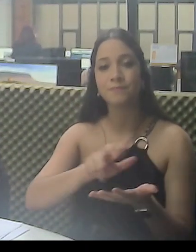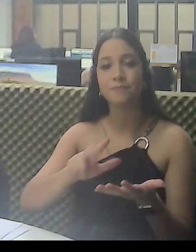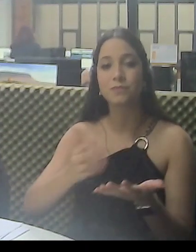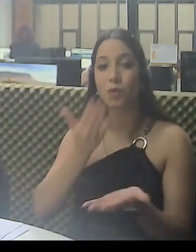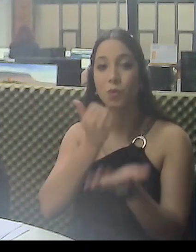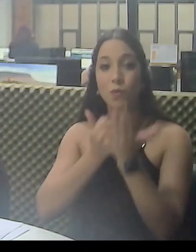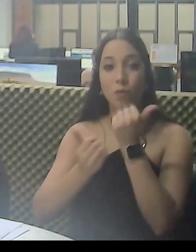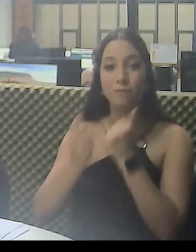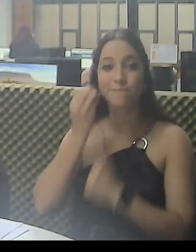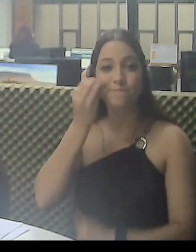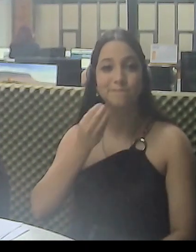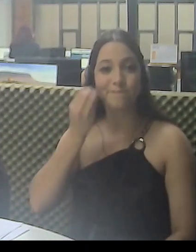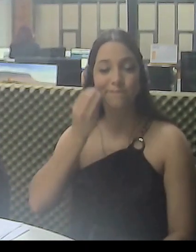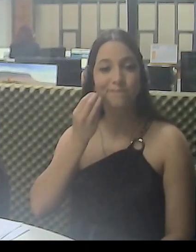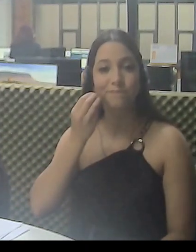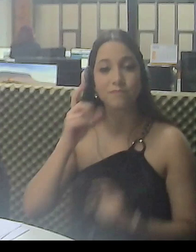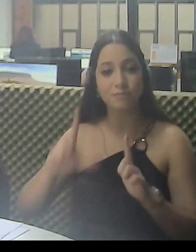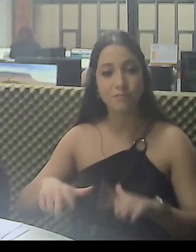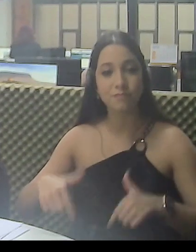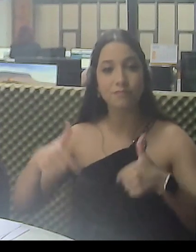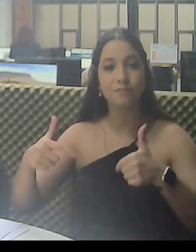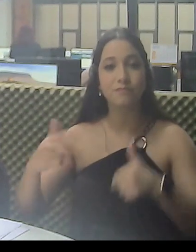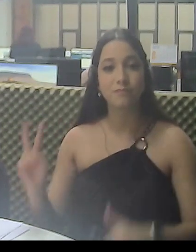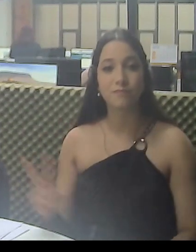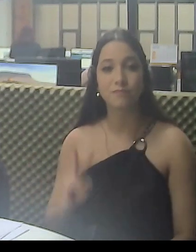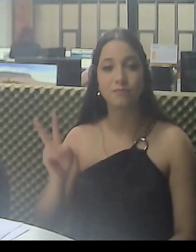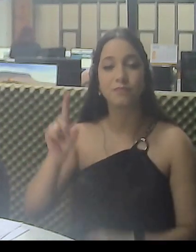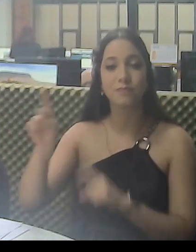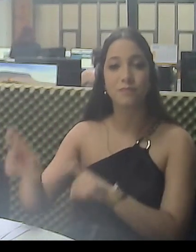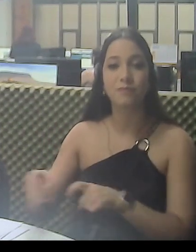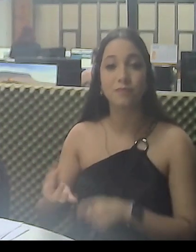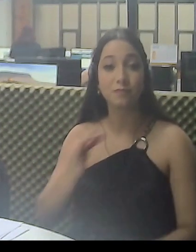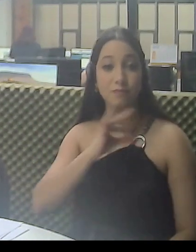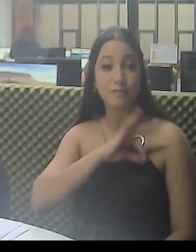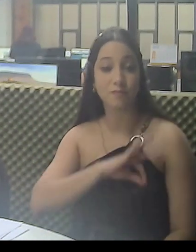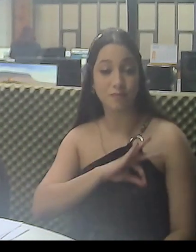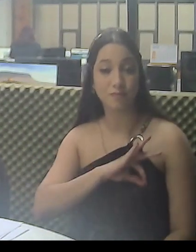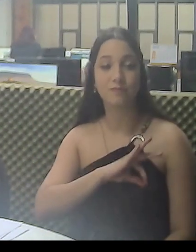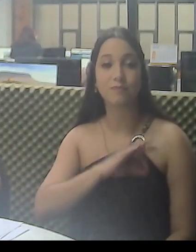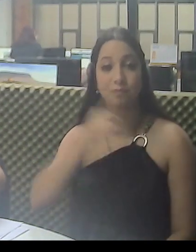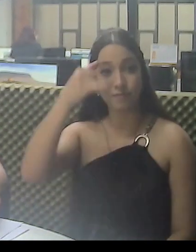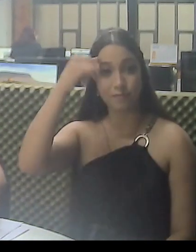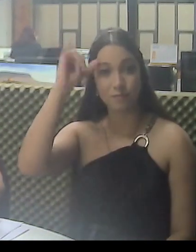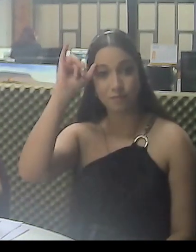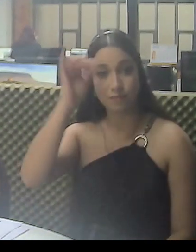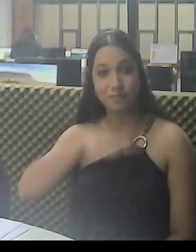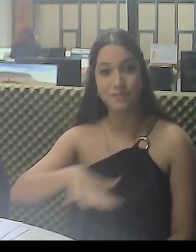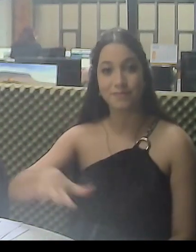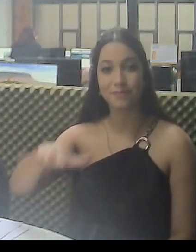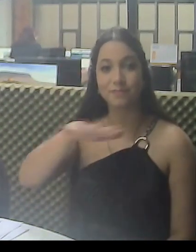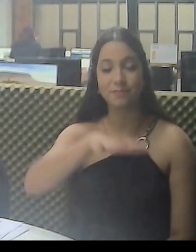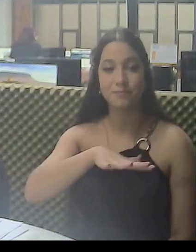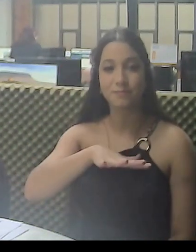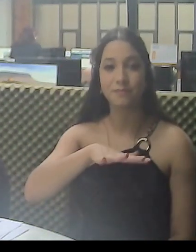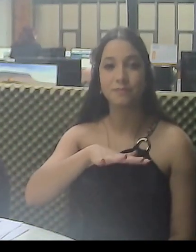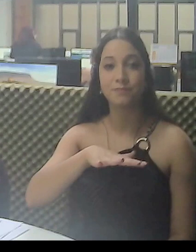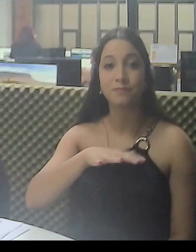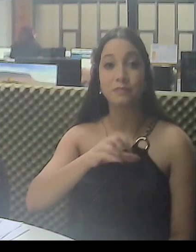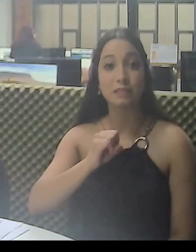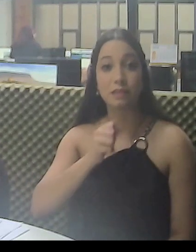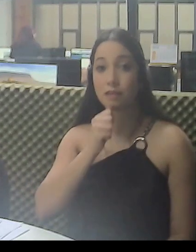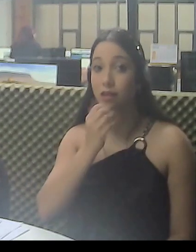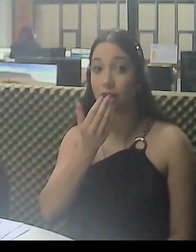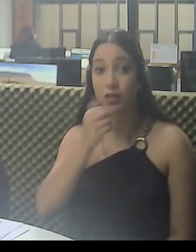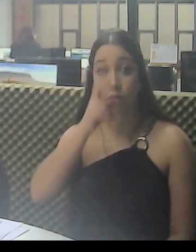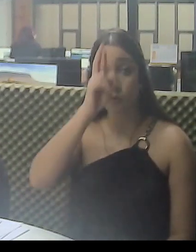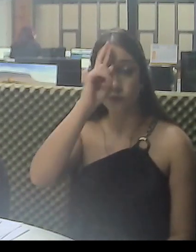pratos. A iniciativa valoriza a agroindústria e gera renda para os produtores rurais da região. Para quem não almoçou